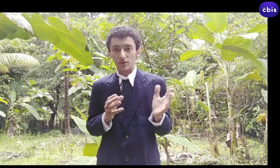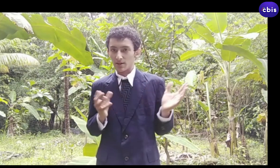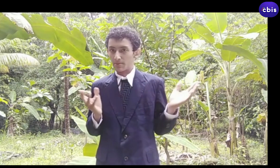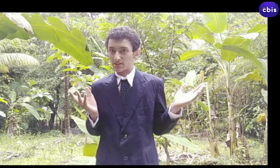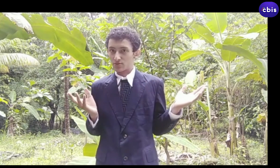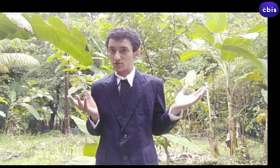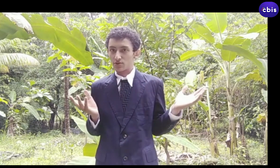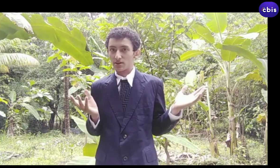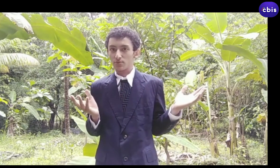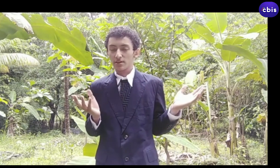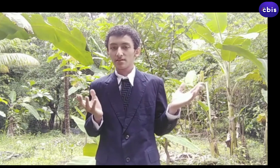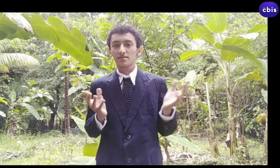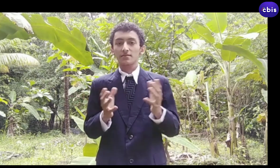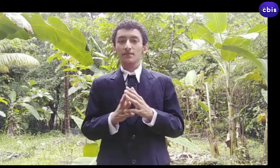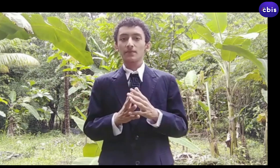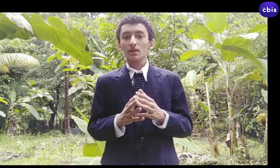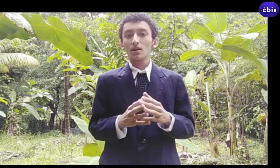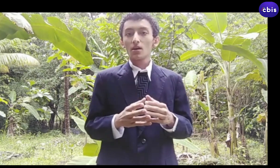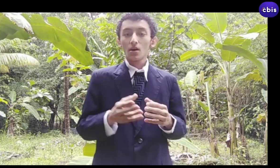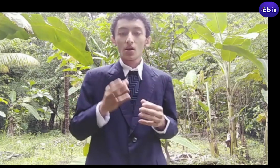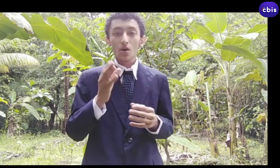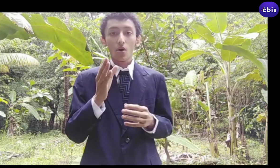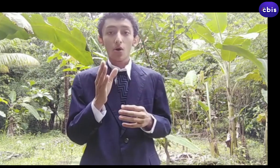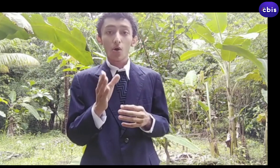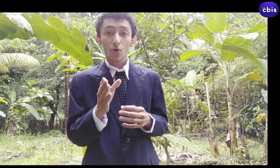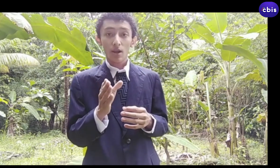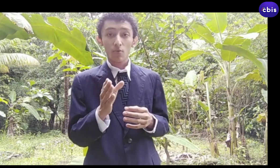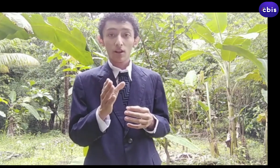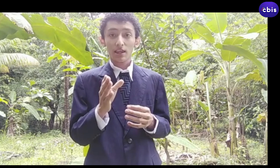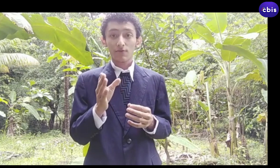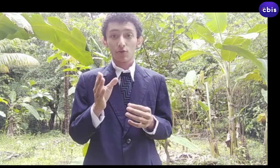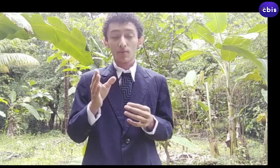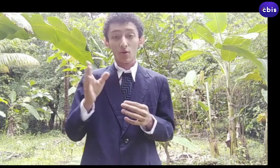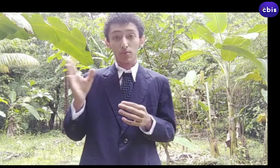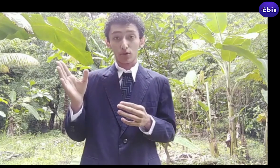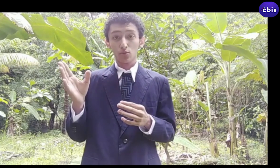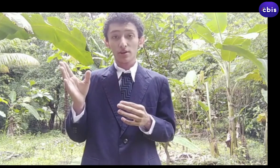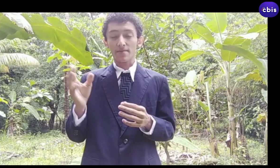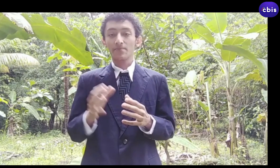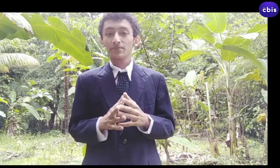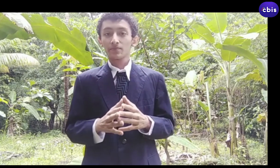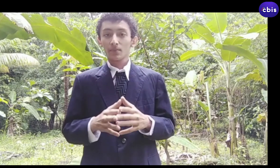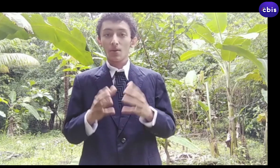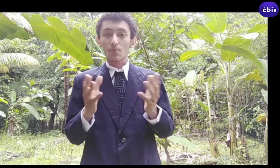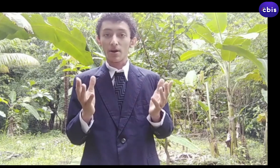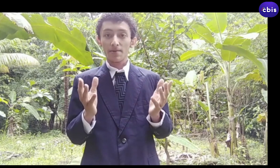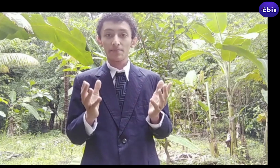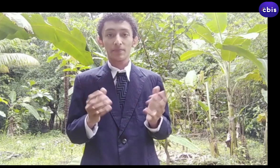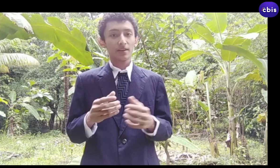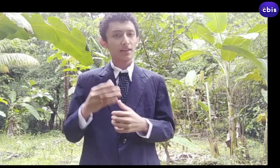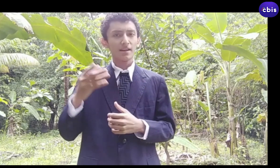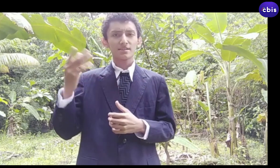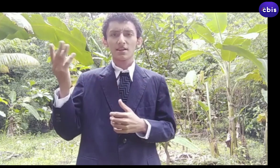¿Sufriré persecución alguna? ¿O la muerte de forma oportuna? Bah, ¿qué es la